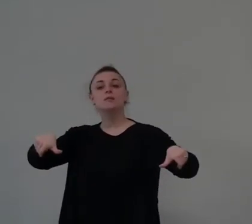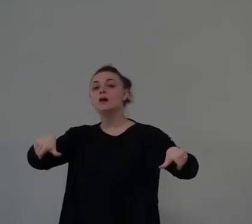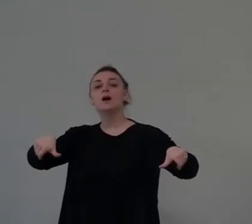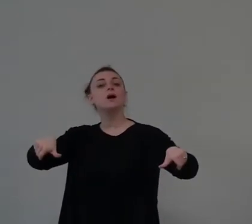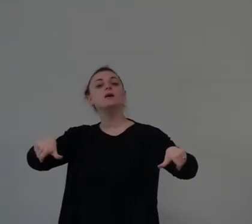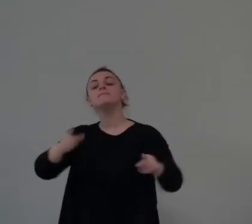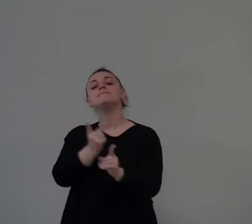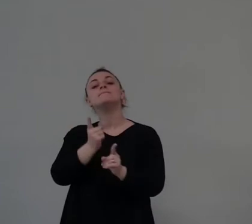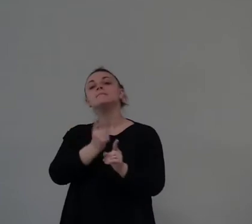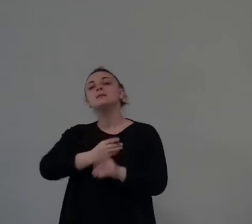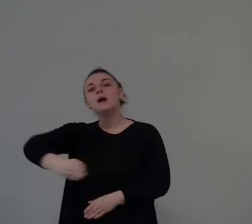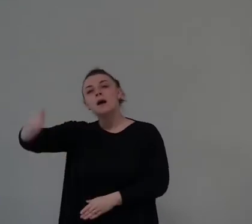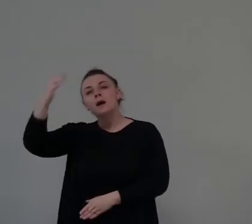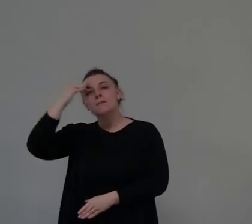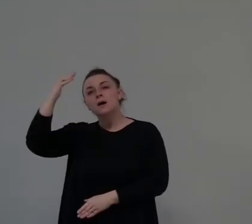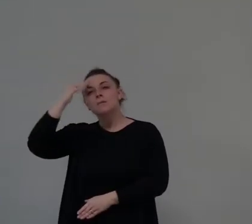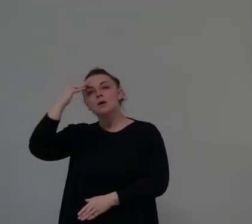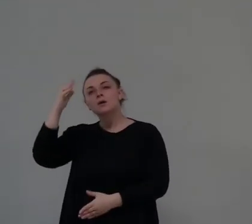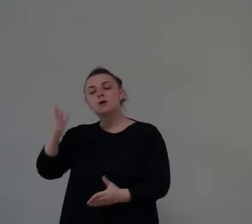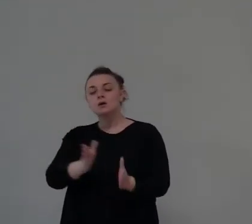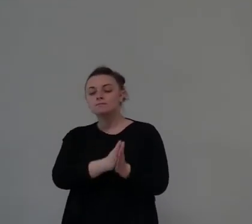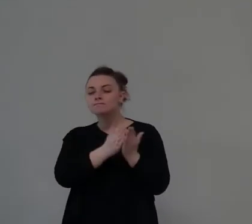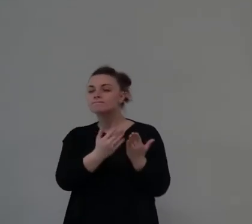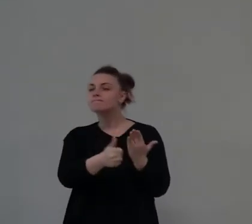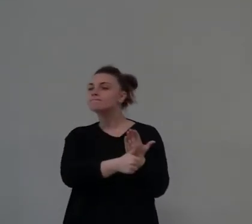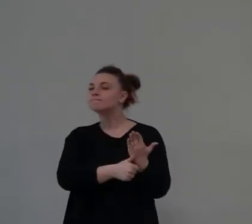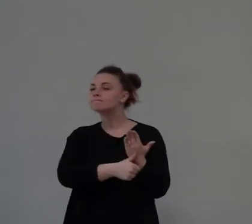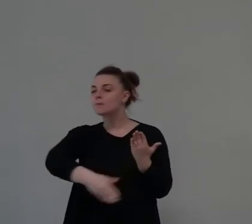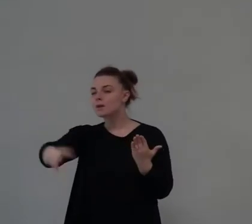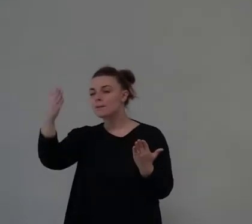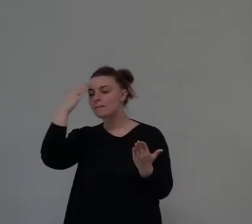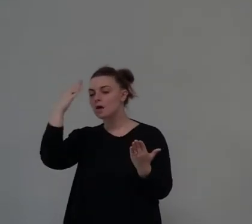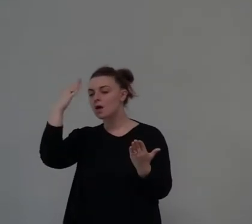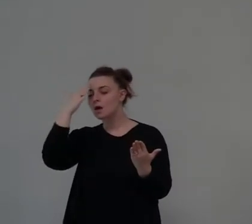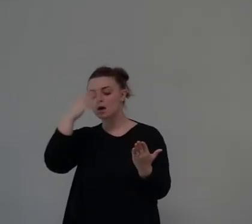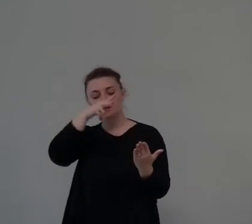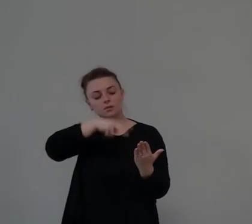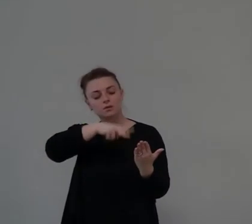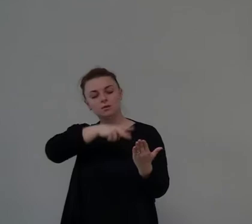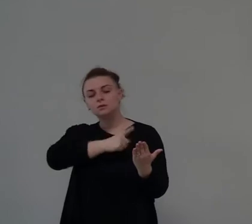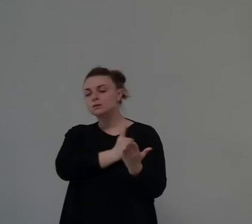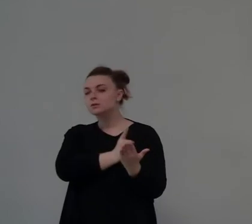la parola di Dio, tiela stretta, aggrappati alla parola di Dio quando sei nel deserto.